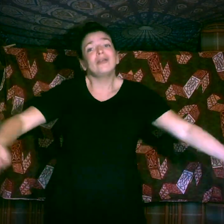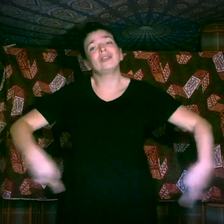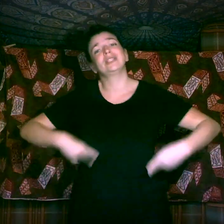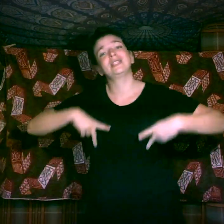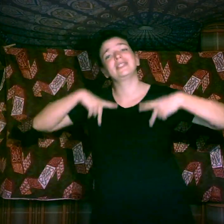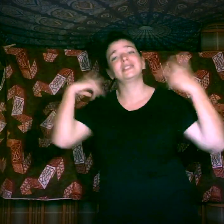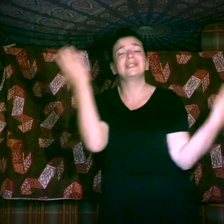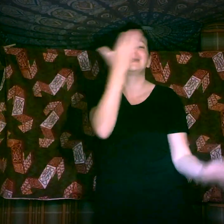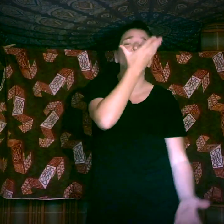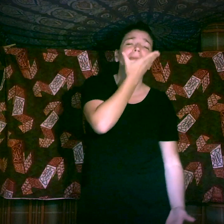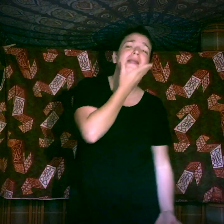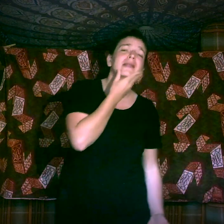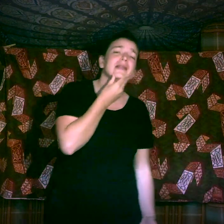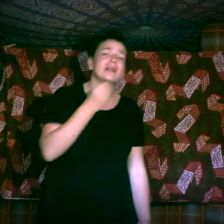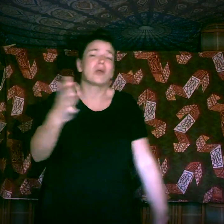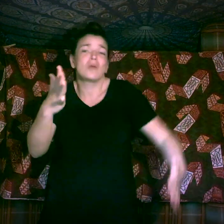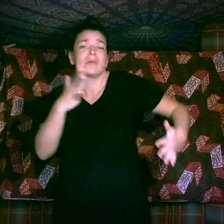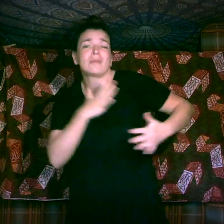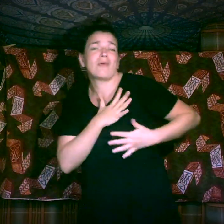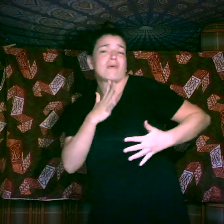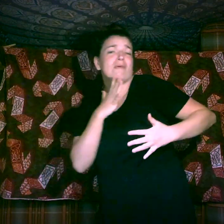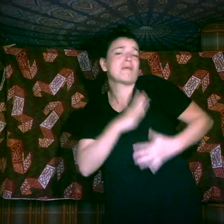belle, nous n'avons peur de rien.